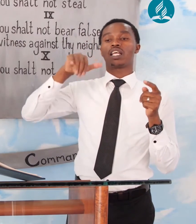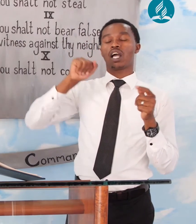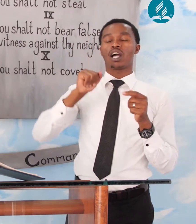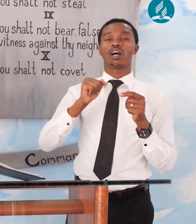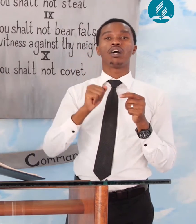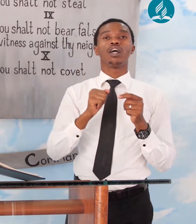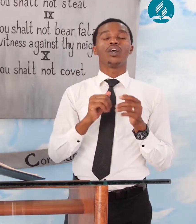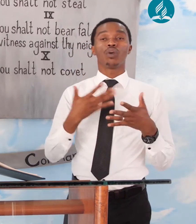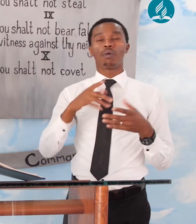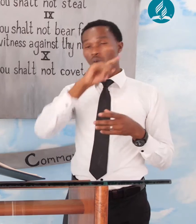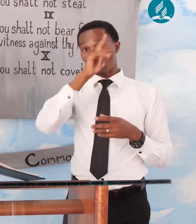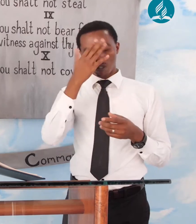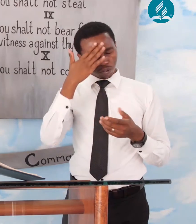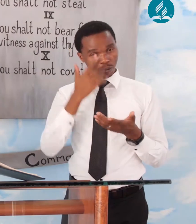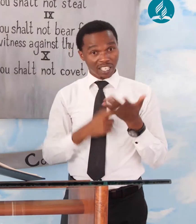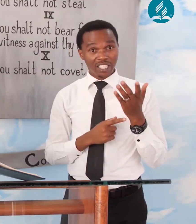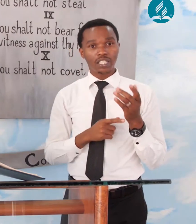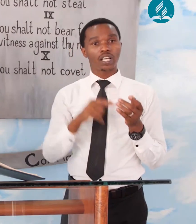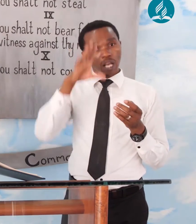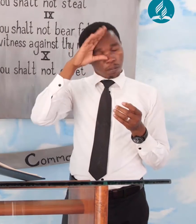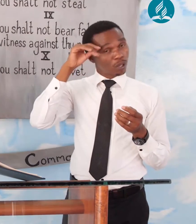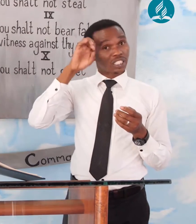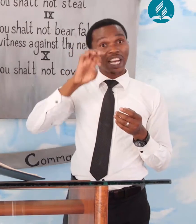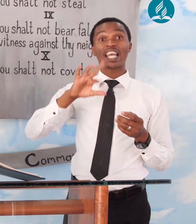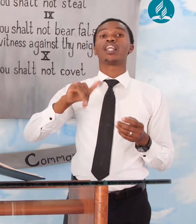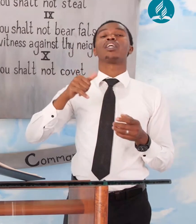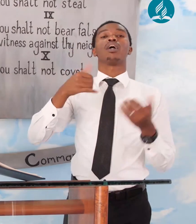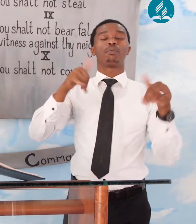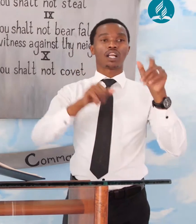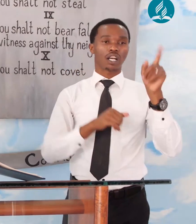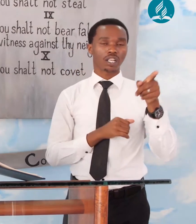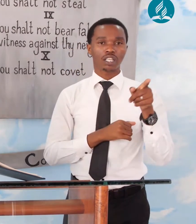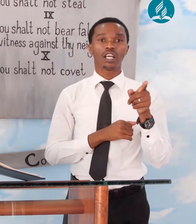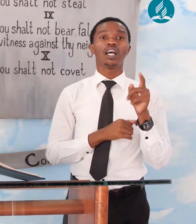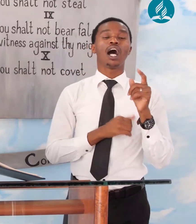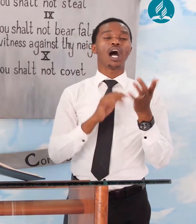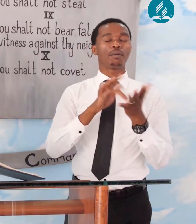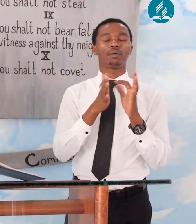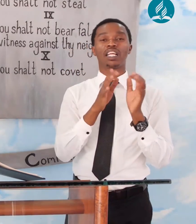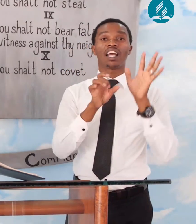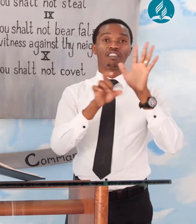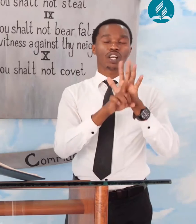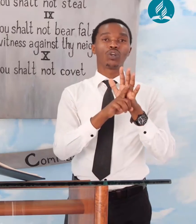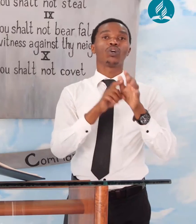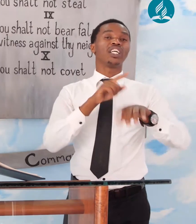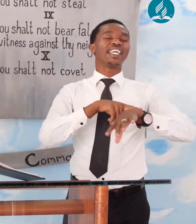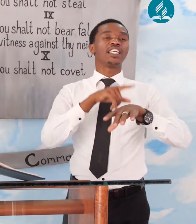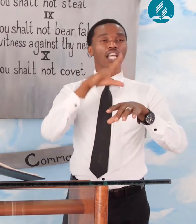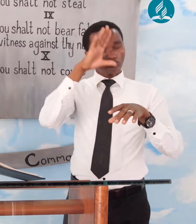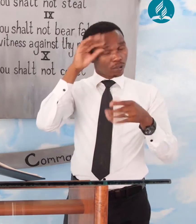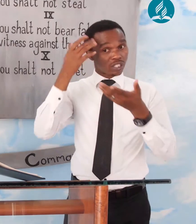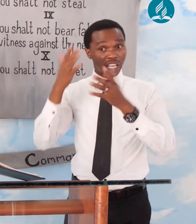yari hariya na Bibiliya irabihamya biragaragara yuko yarapfuye ariko Imana iramuzura